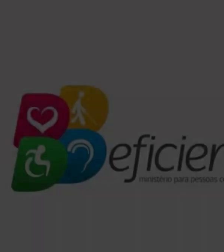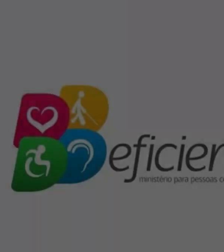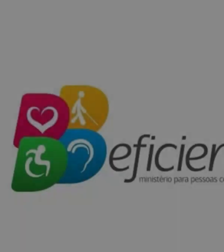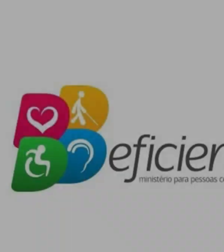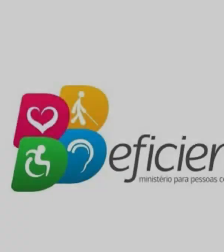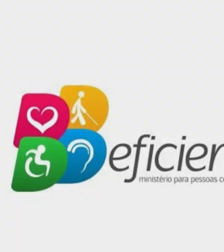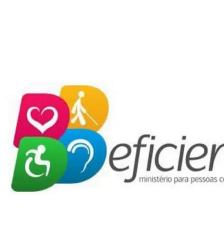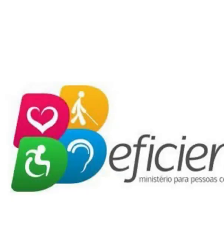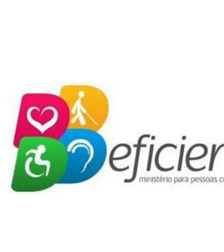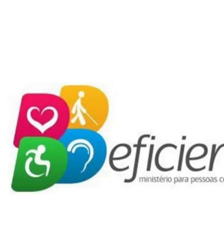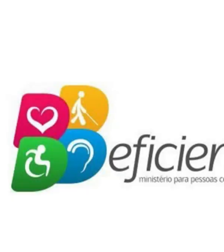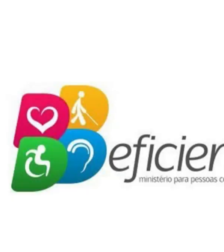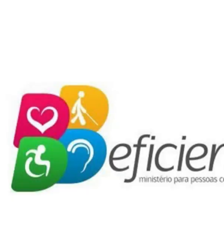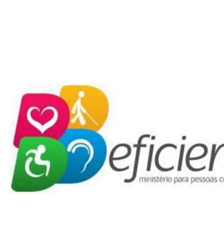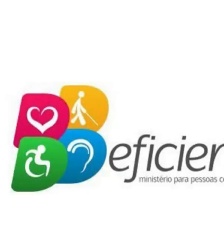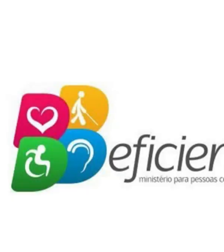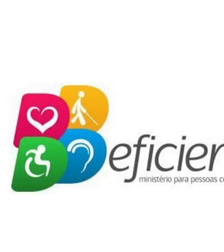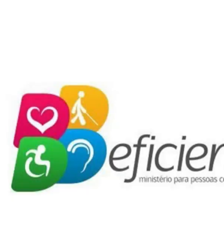Eu